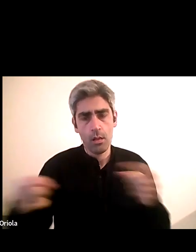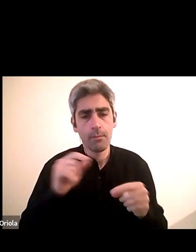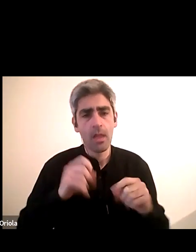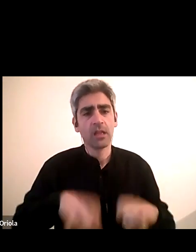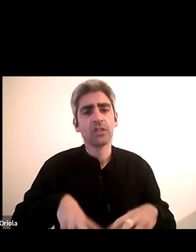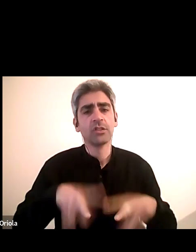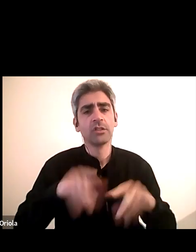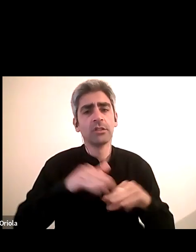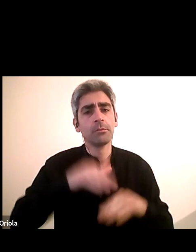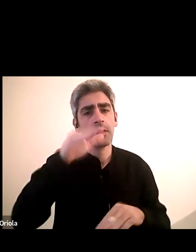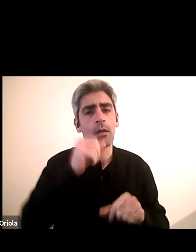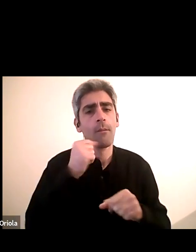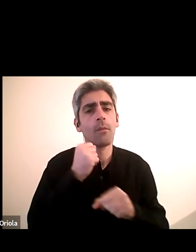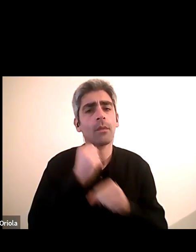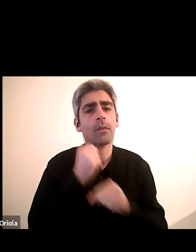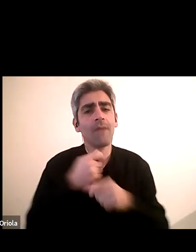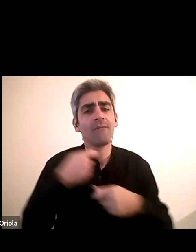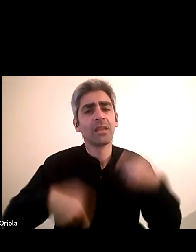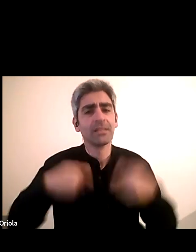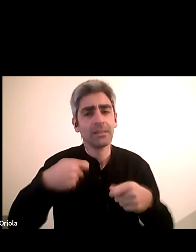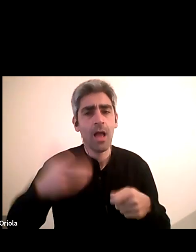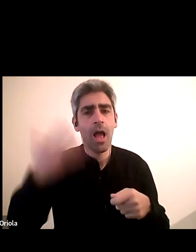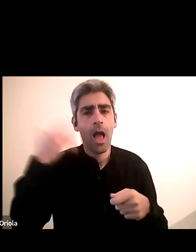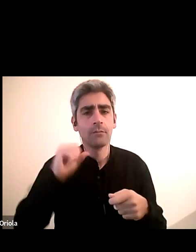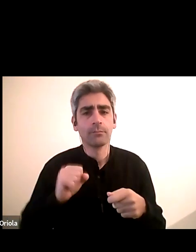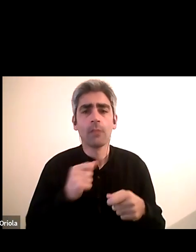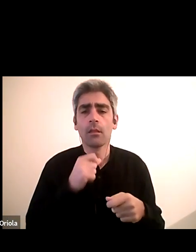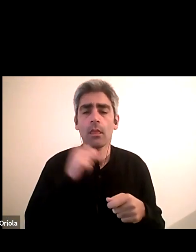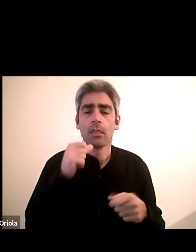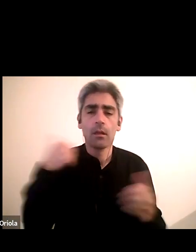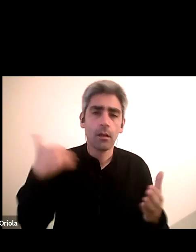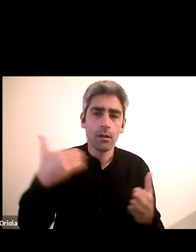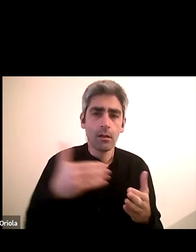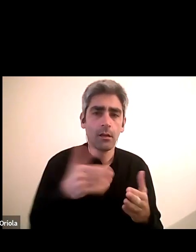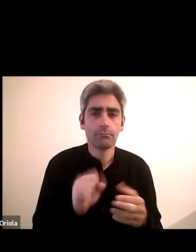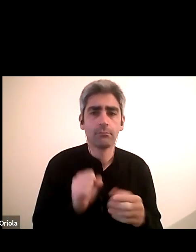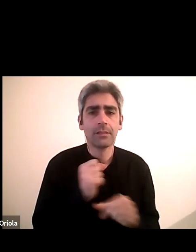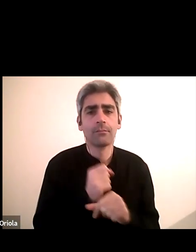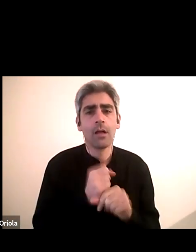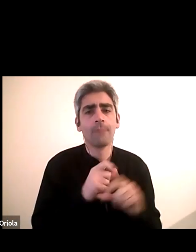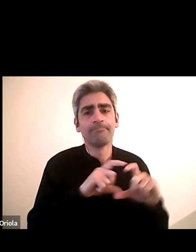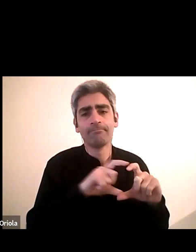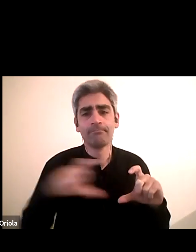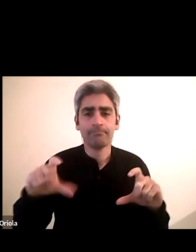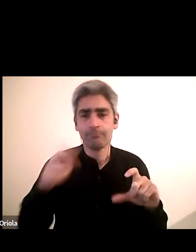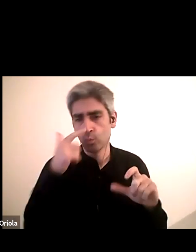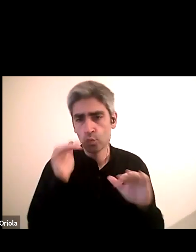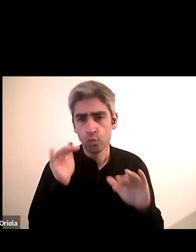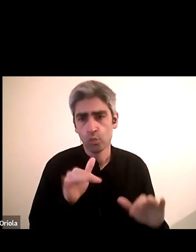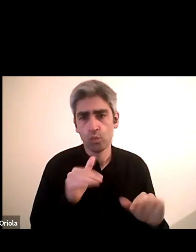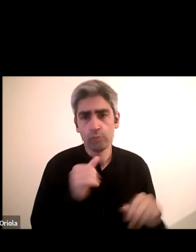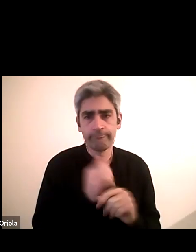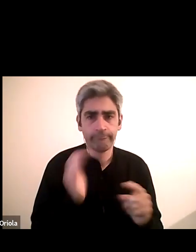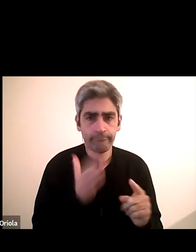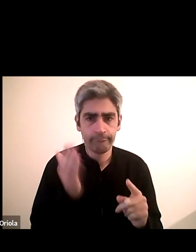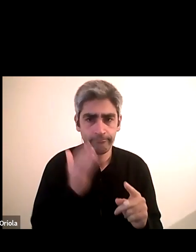produção flexível. Nós vínhamos muito alinhados com uma produção em massa e o trabalho